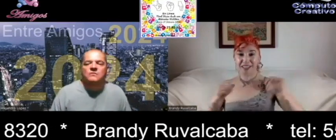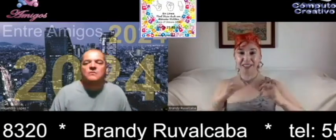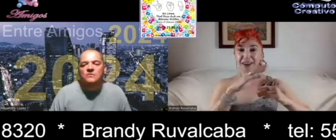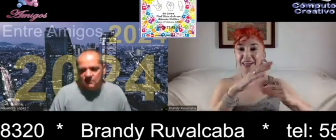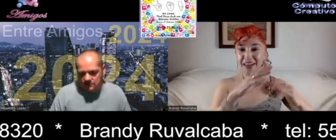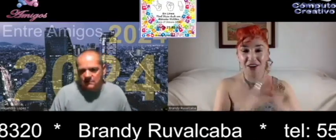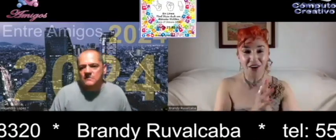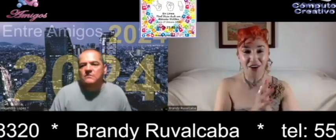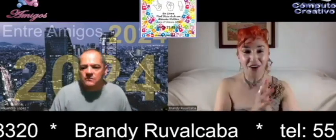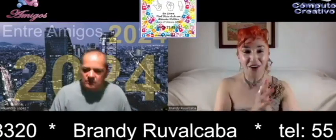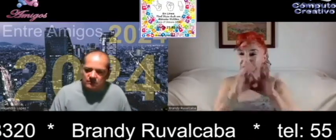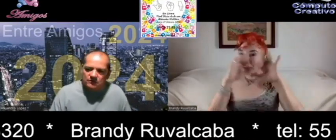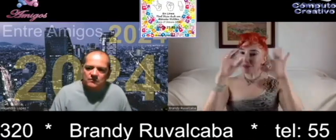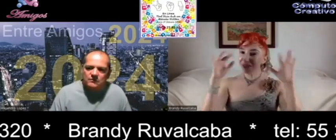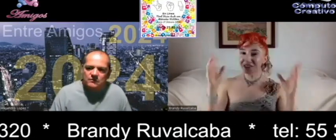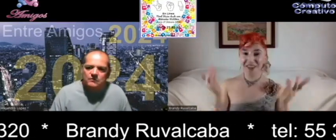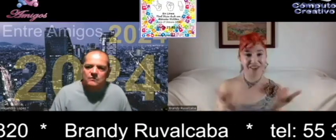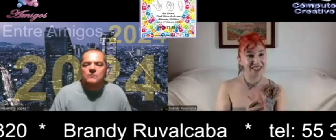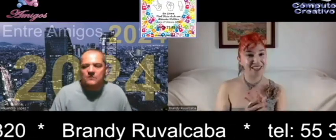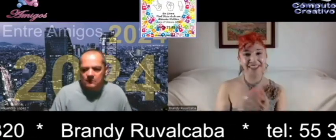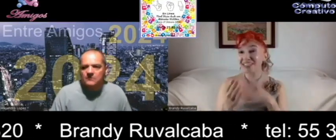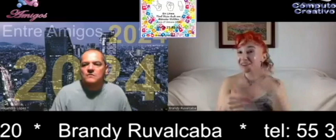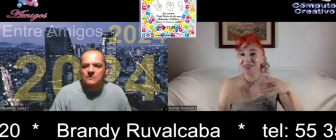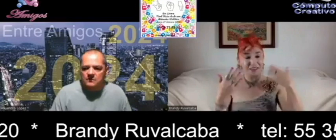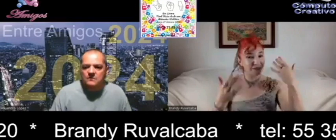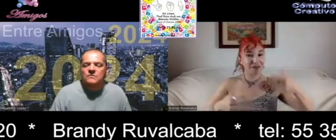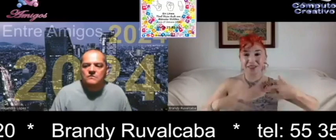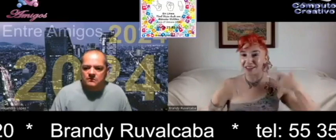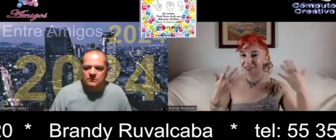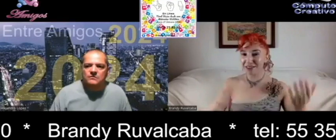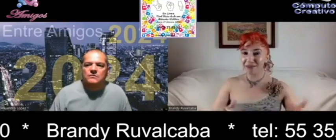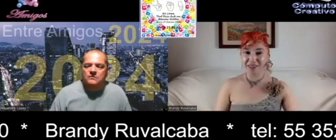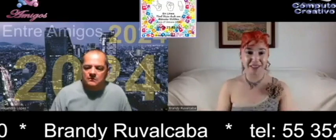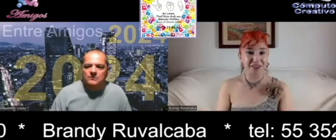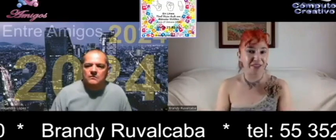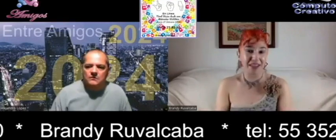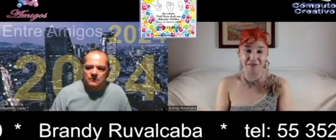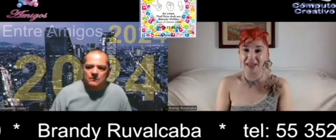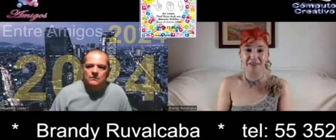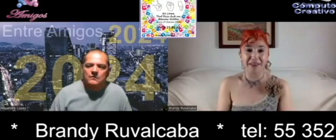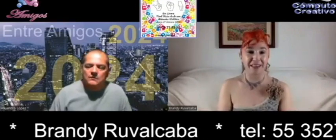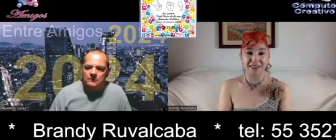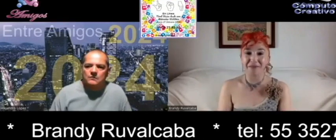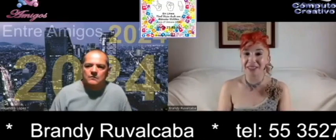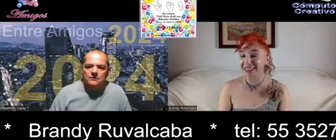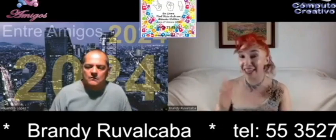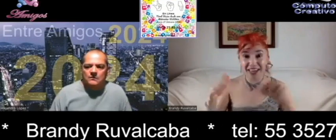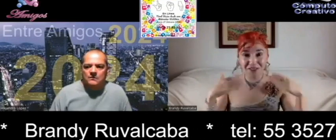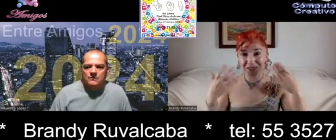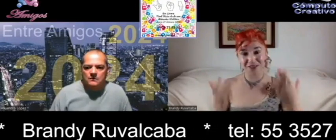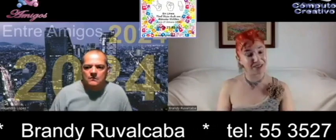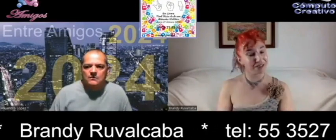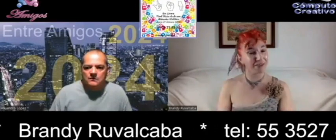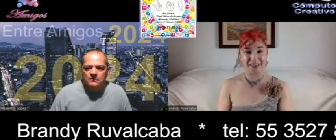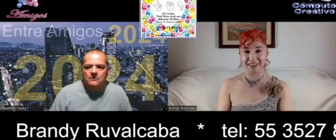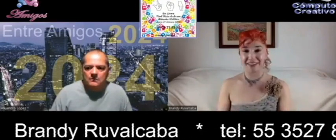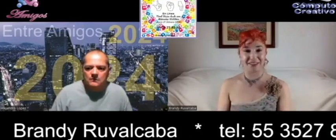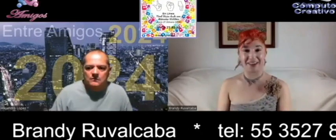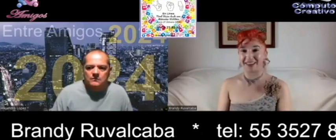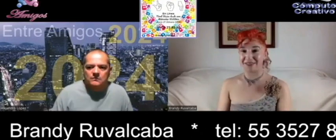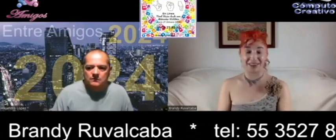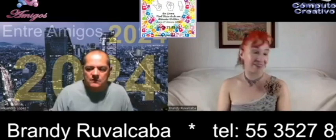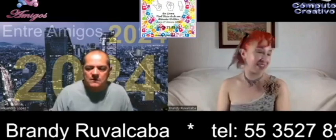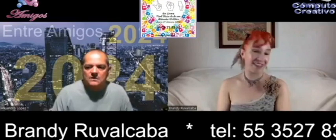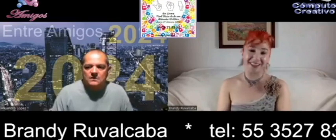y ahora las flechas, y ahora aquello. Montón de cosas que siempre estás produciendo, siempre estás haciendo. Es admirable, que siempre estás creando cosas. Eso es